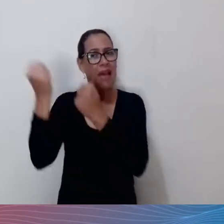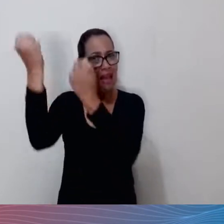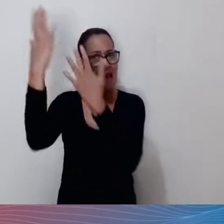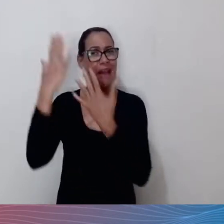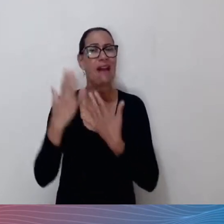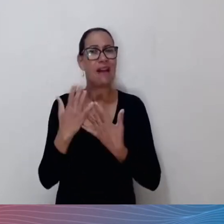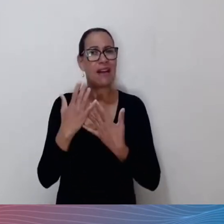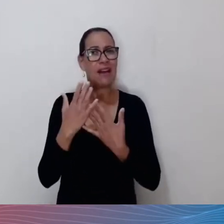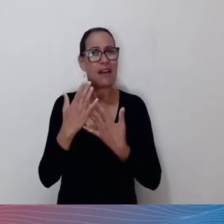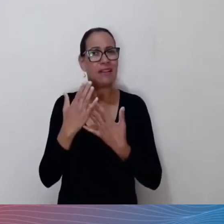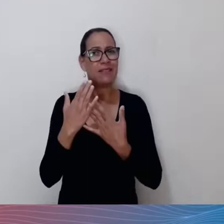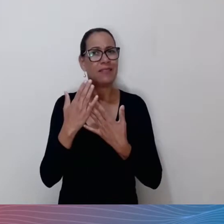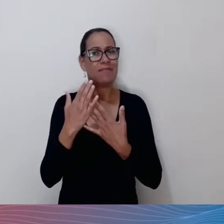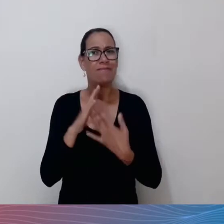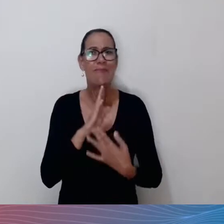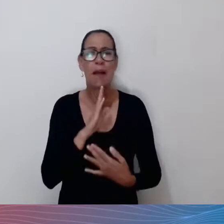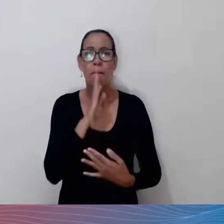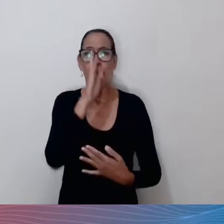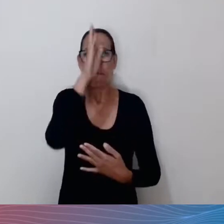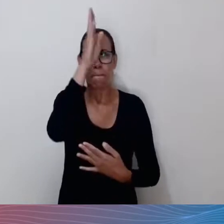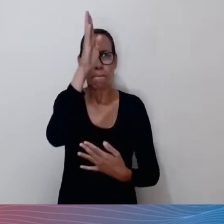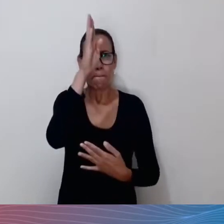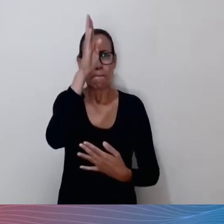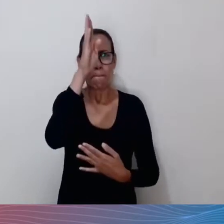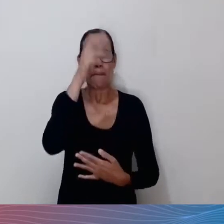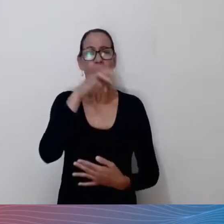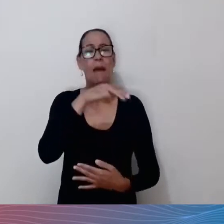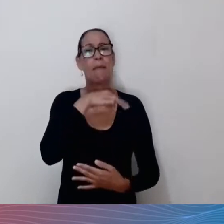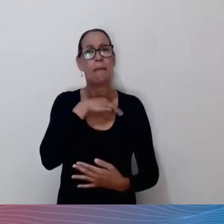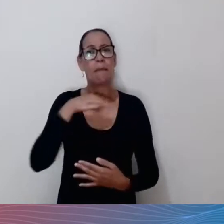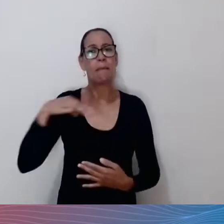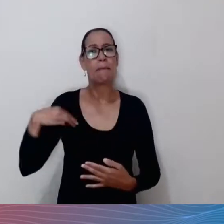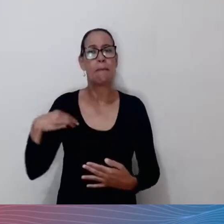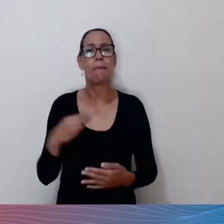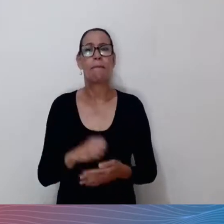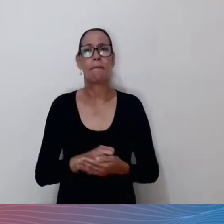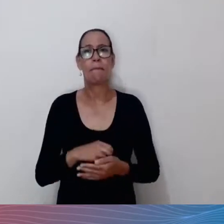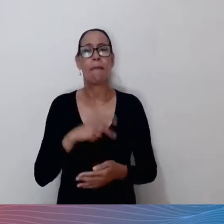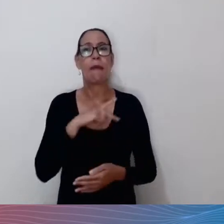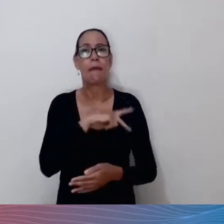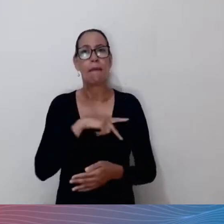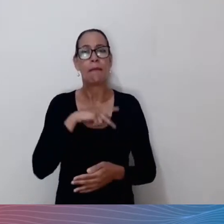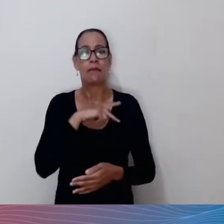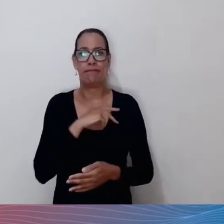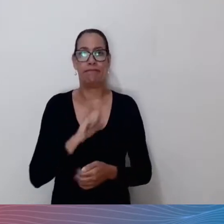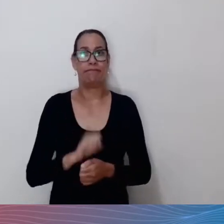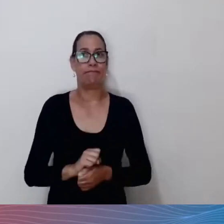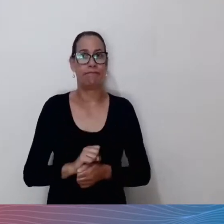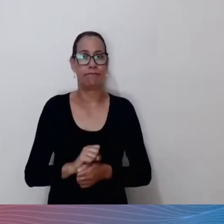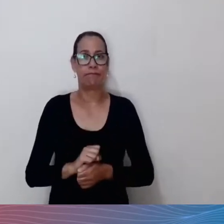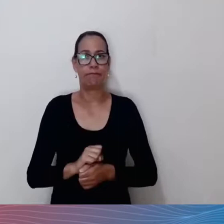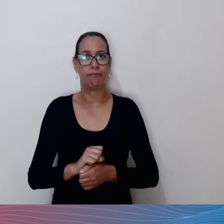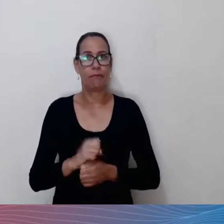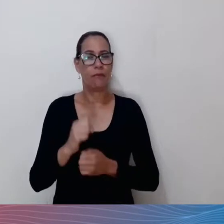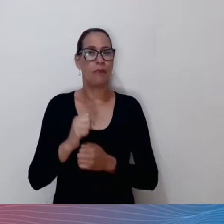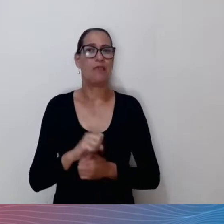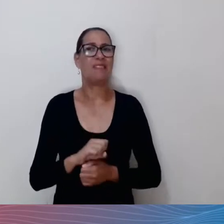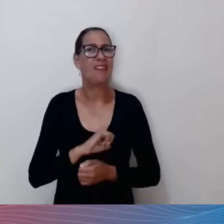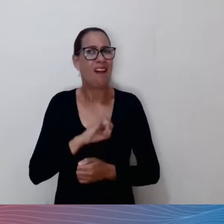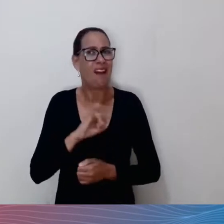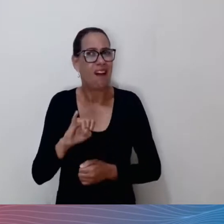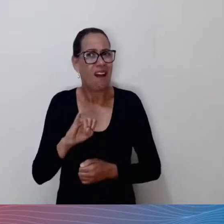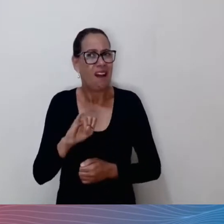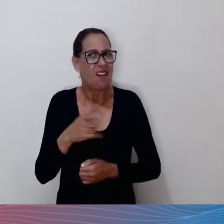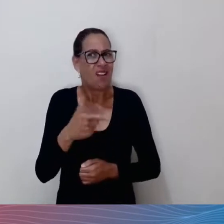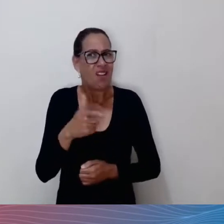apóstolo Paulo. Se não fosse pela graça, ele não teria sido nem salvo. Se não fosse